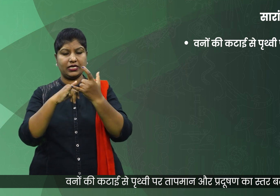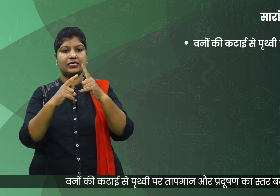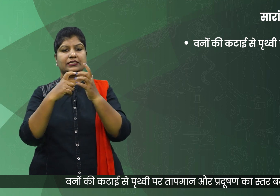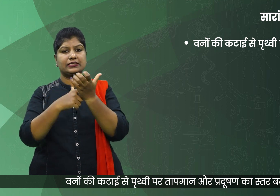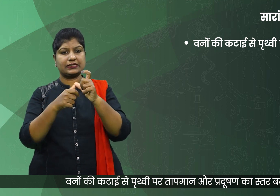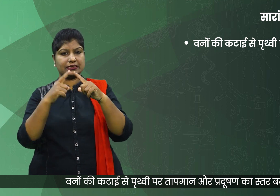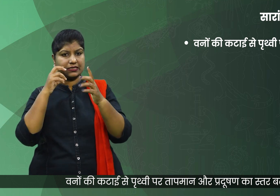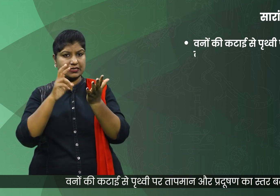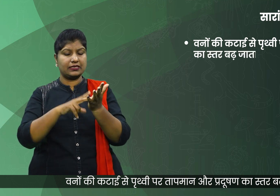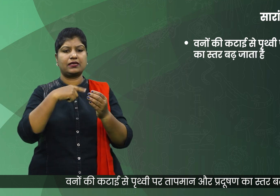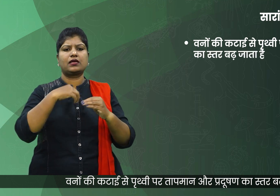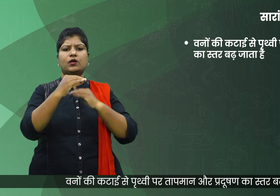प्रदुशन कस्तर बढ़ जाता